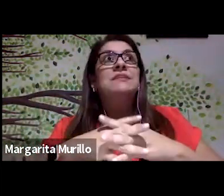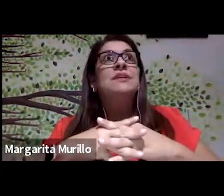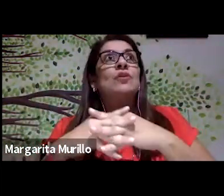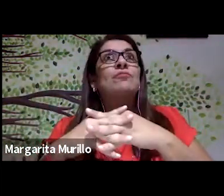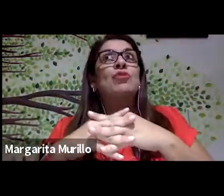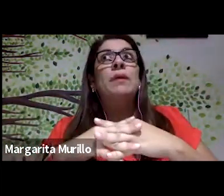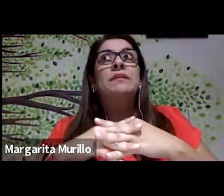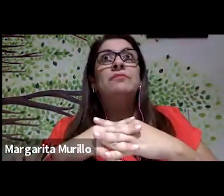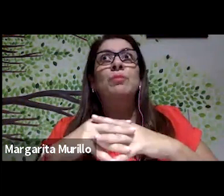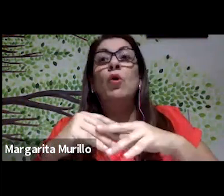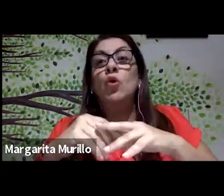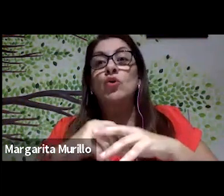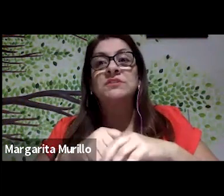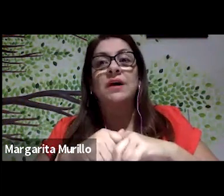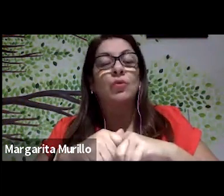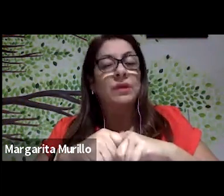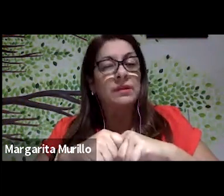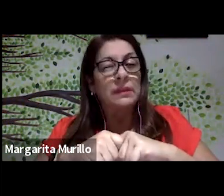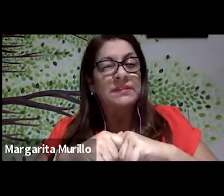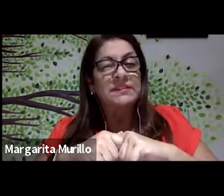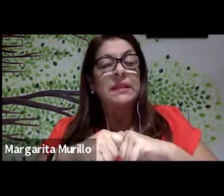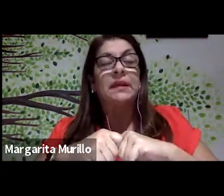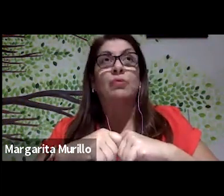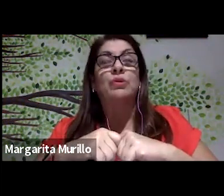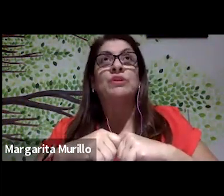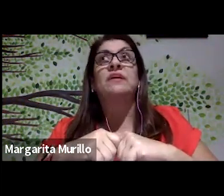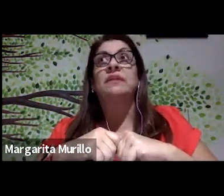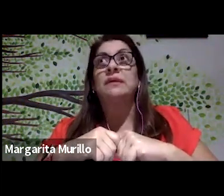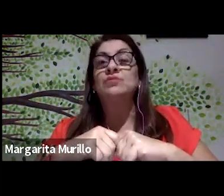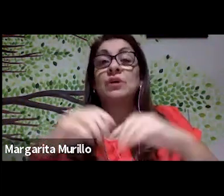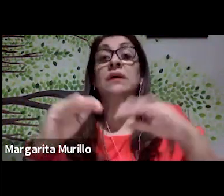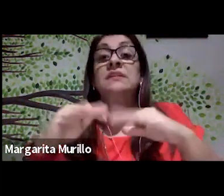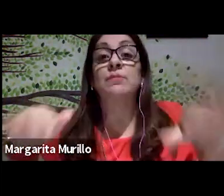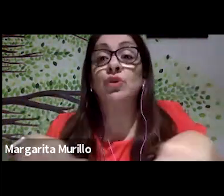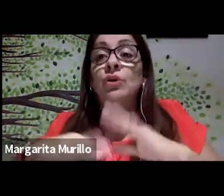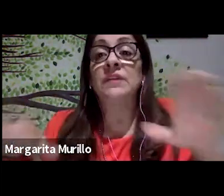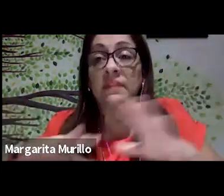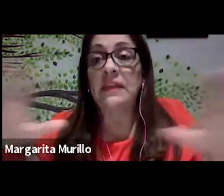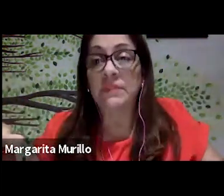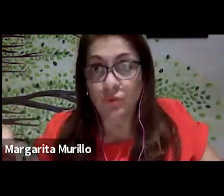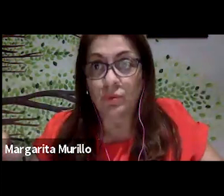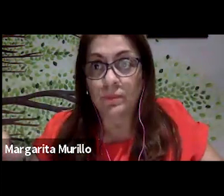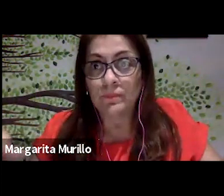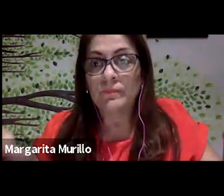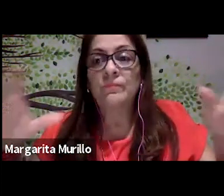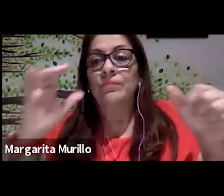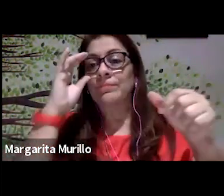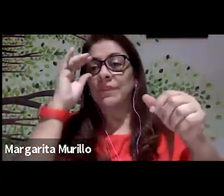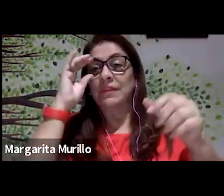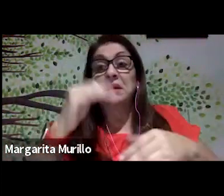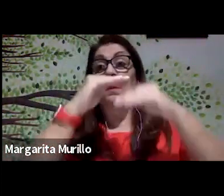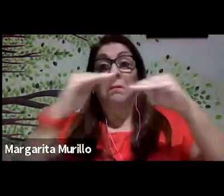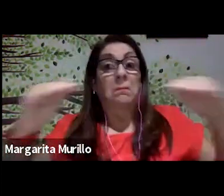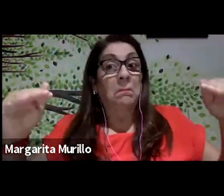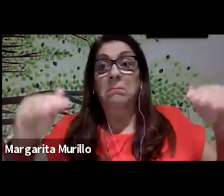es en lo que forma de forma jocosa O tal vez cínica o irónica diríamos se murió y nadie le avisó